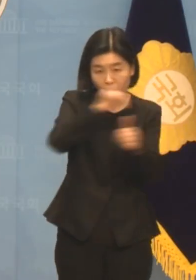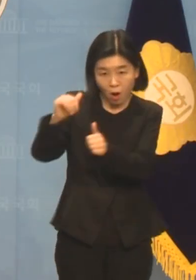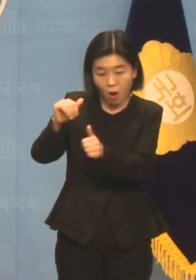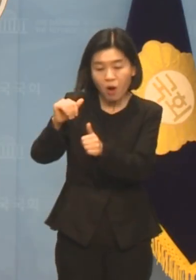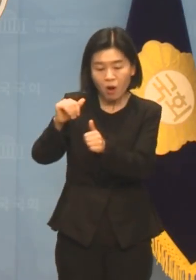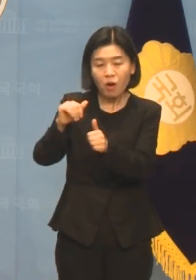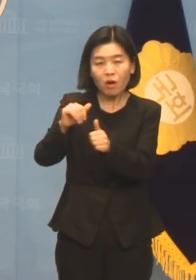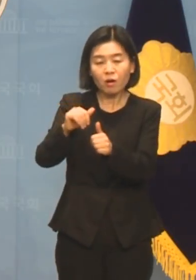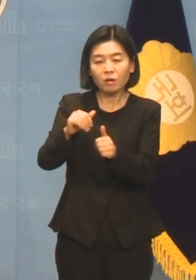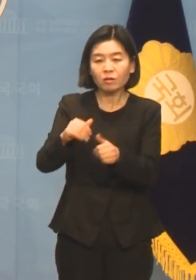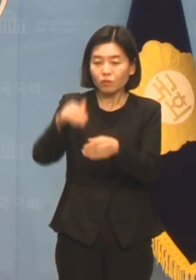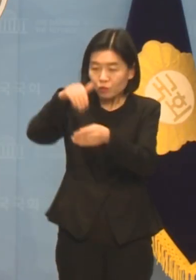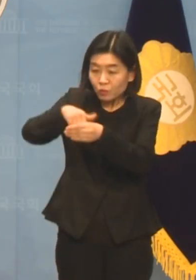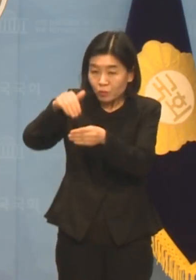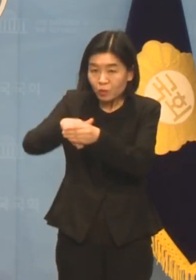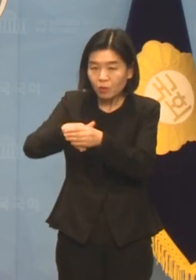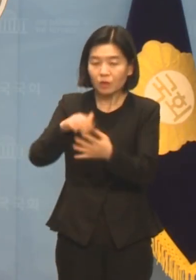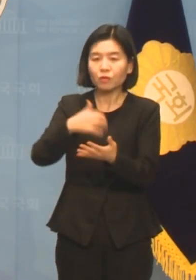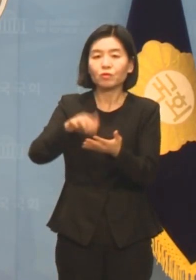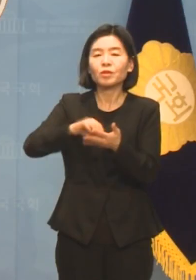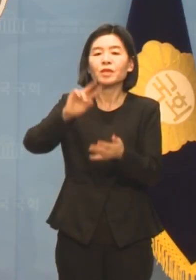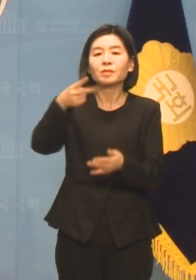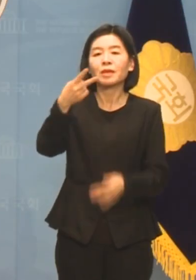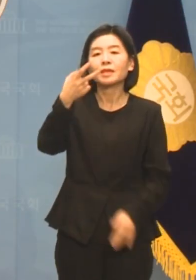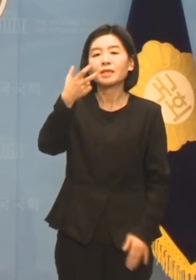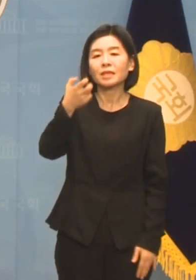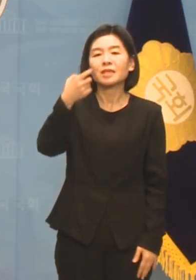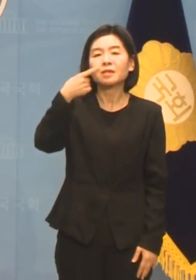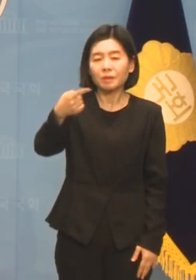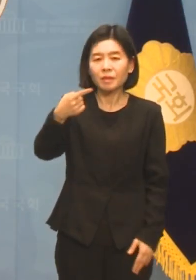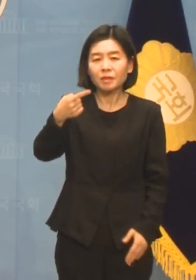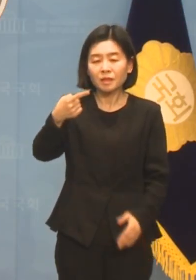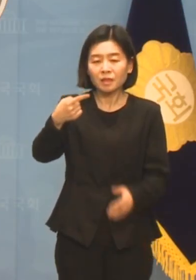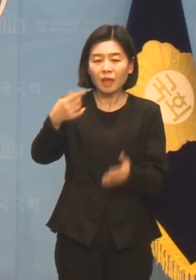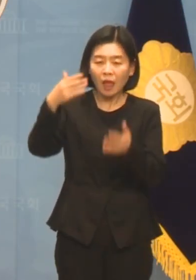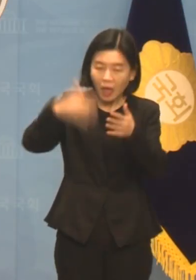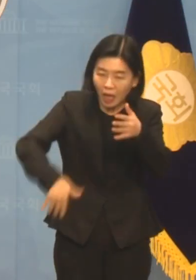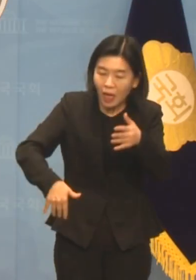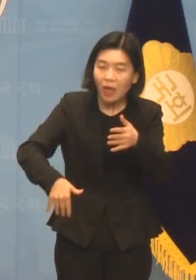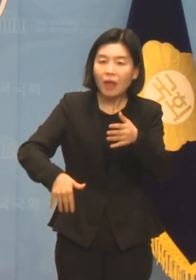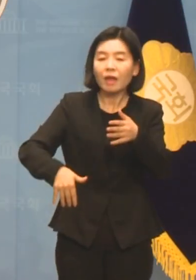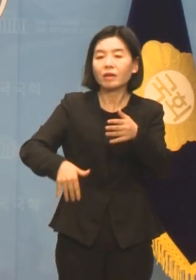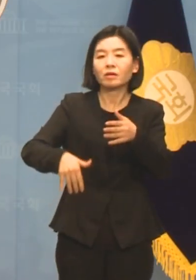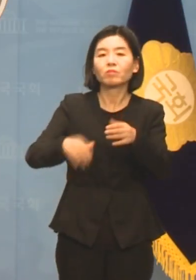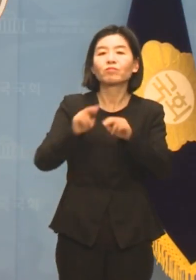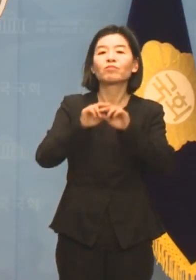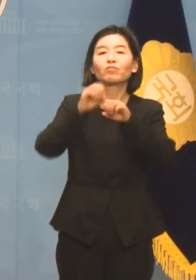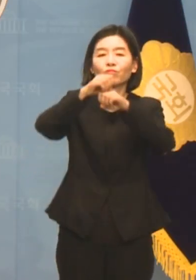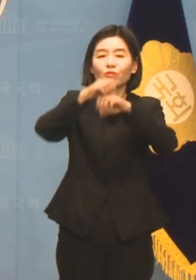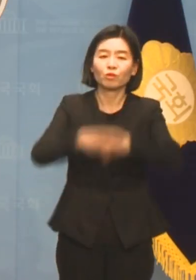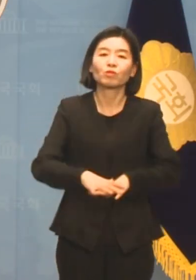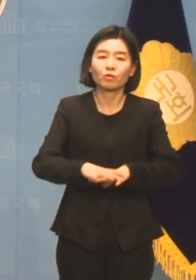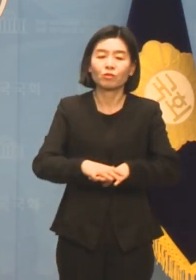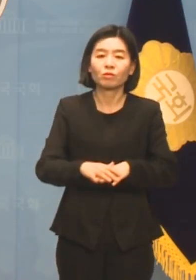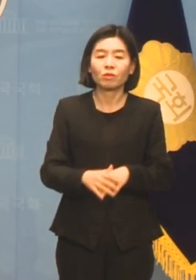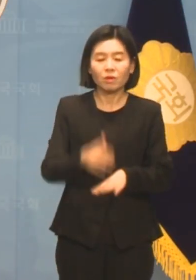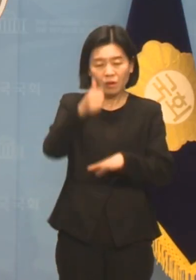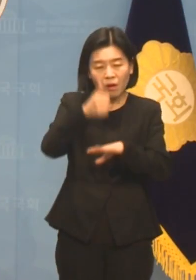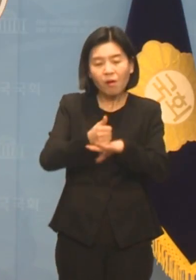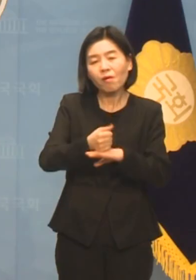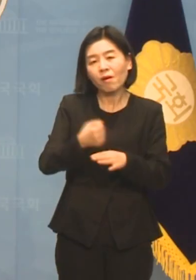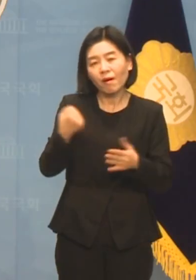투표가 투표수 271명의 미달로 안타깝게도 부결되었습니다. 결과는 무척